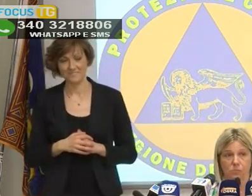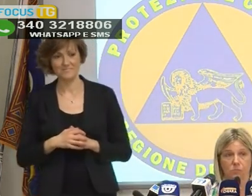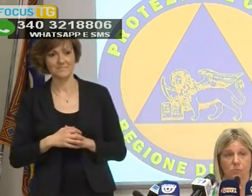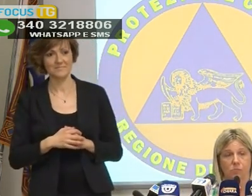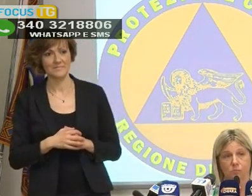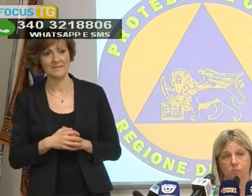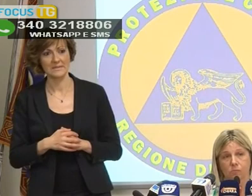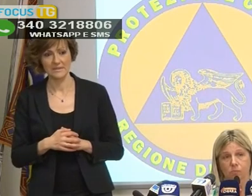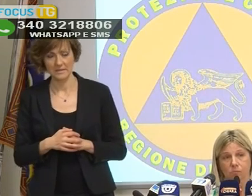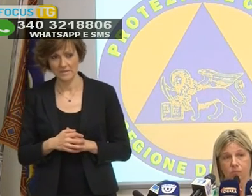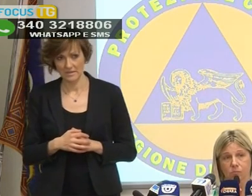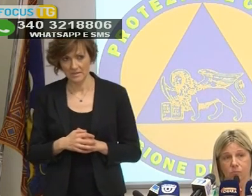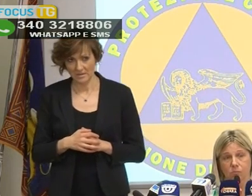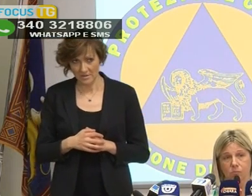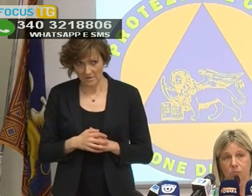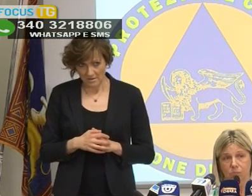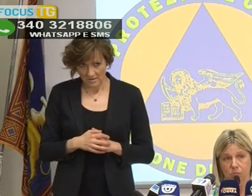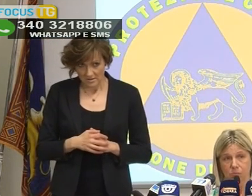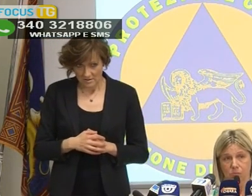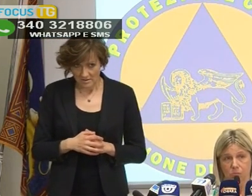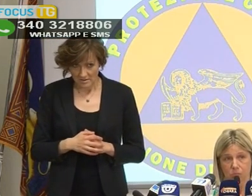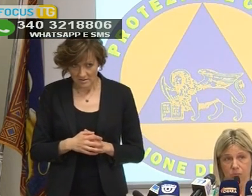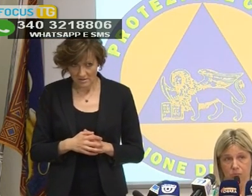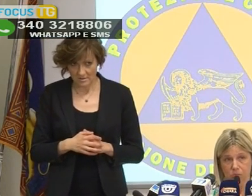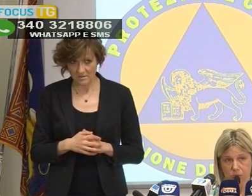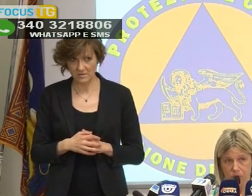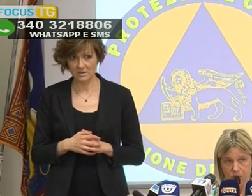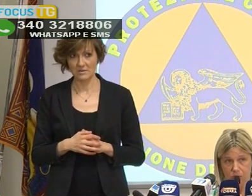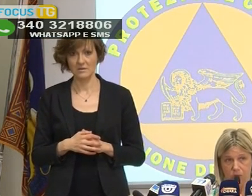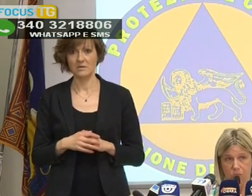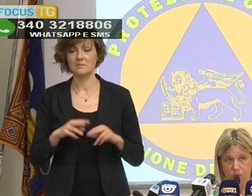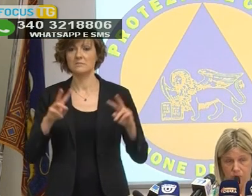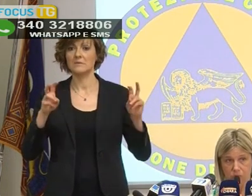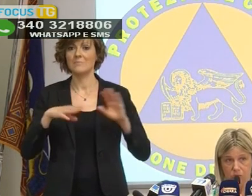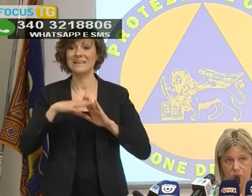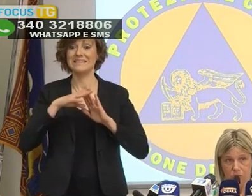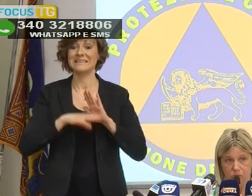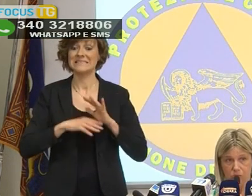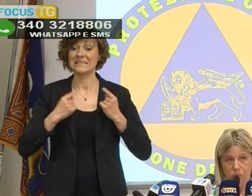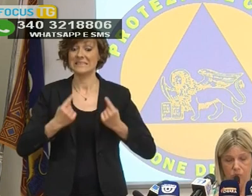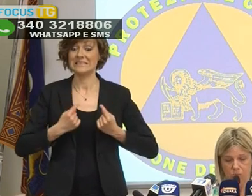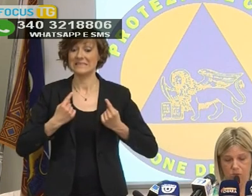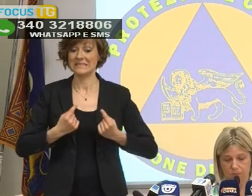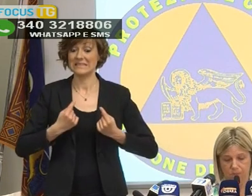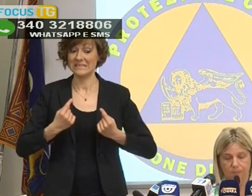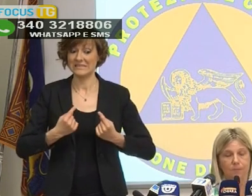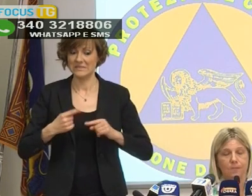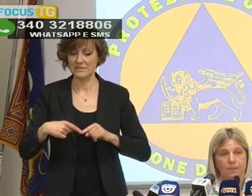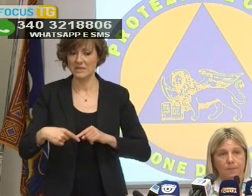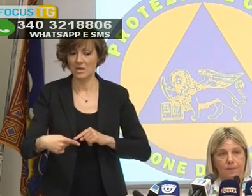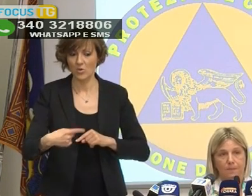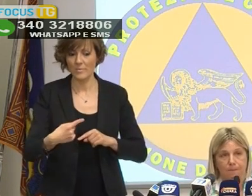Sono tornato prolifico. Allora, volevo chiedere questo, assessore, sul tema delle liste d'attesa per le prestazioni, impatto Covid, sì,